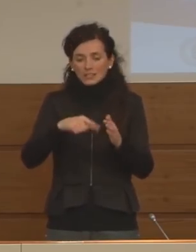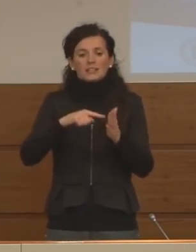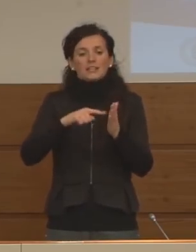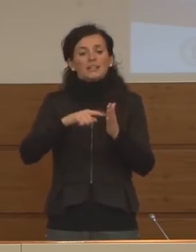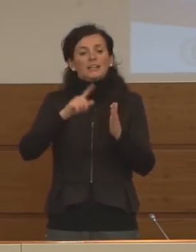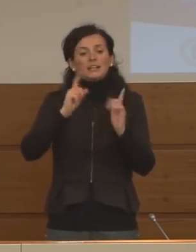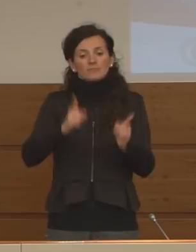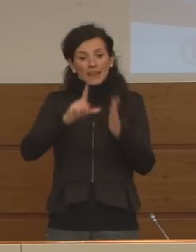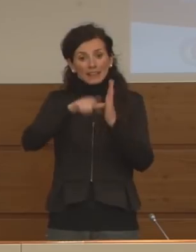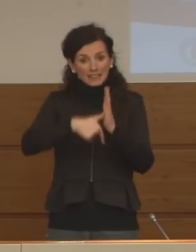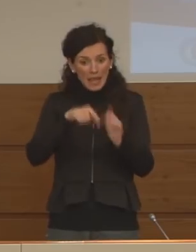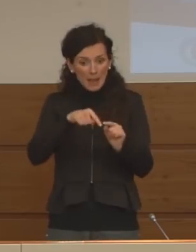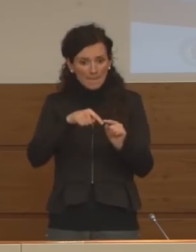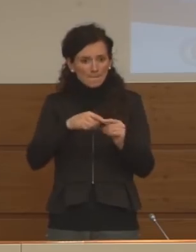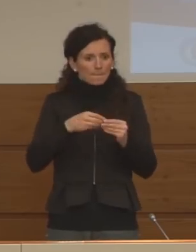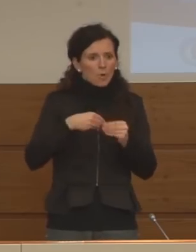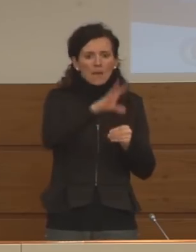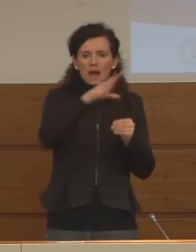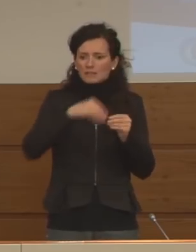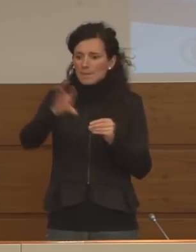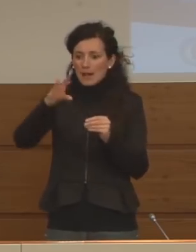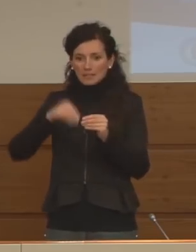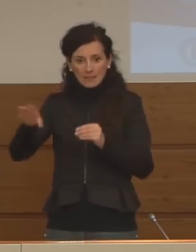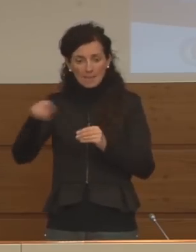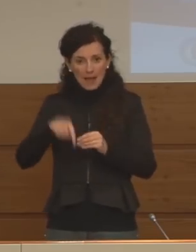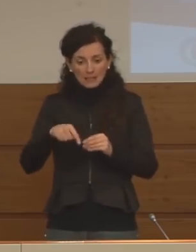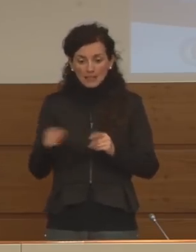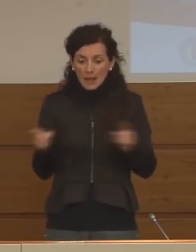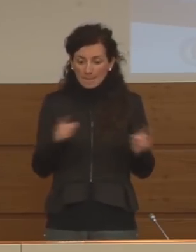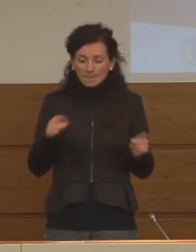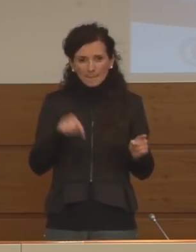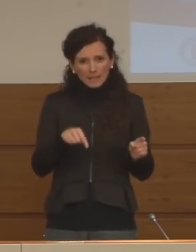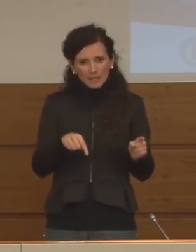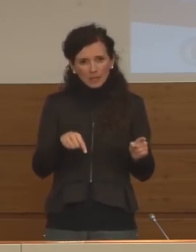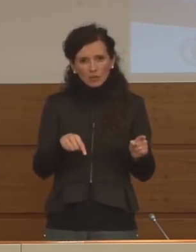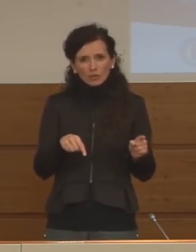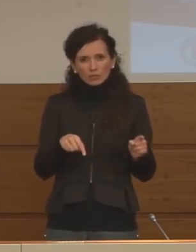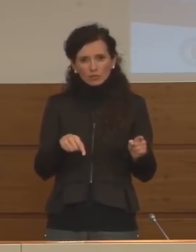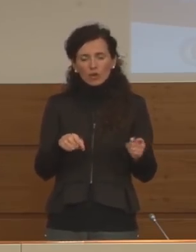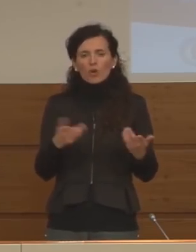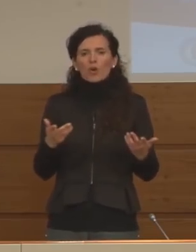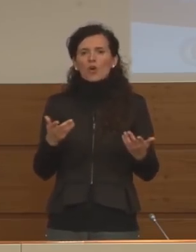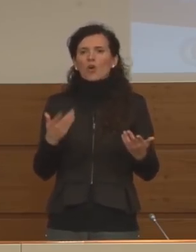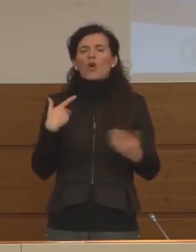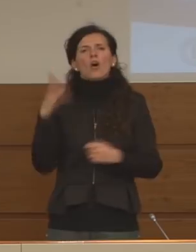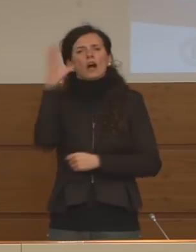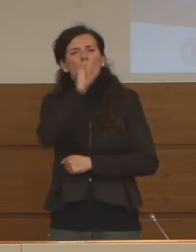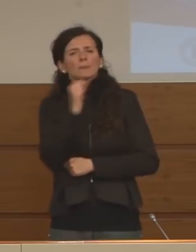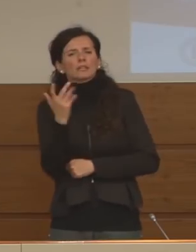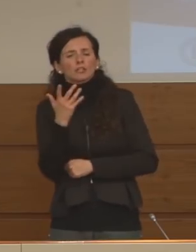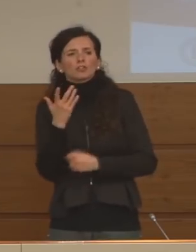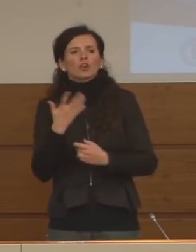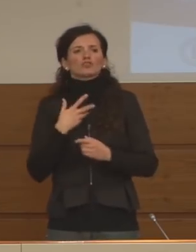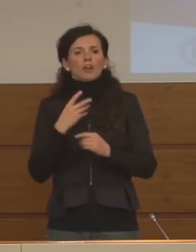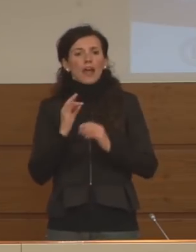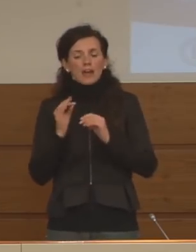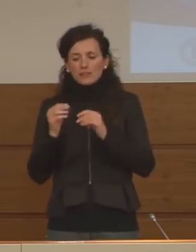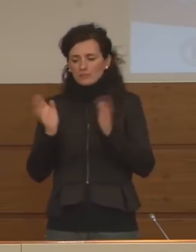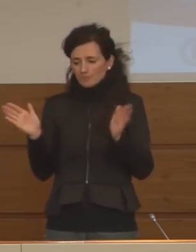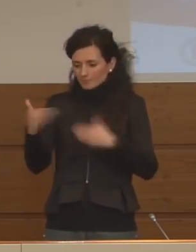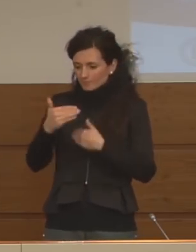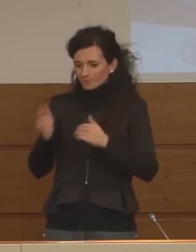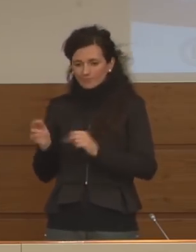abbiamo capito che ci sono delle regioni più prossimi ai luoghi di arrivo di questi